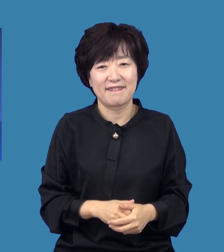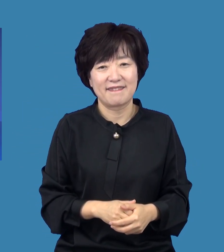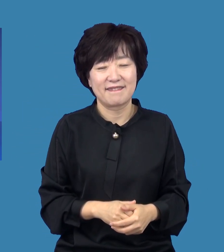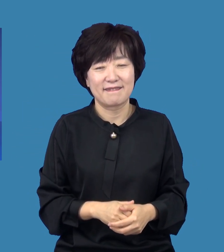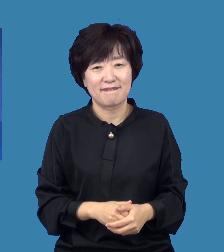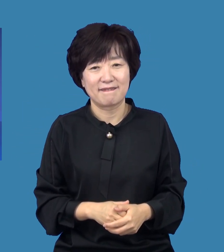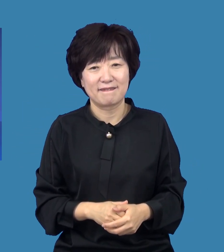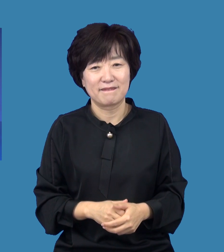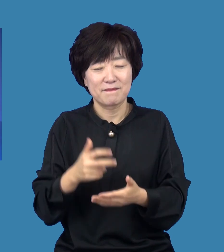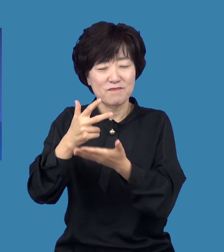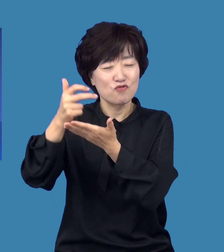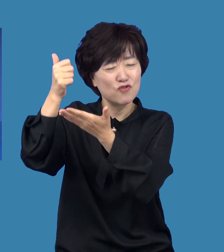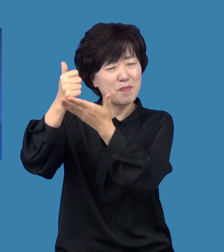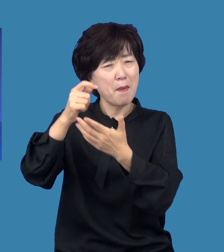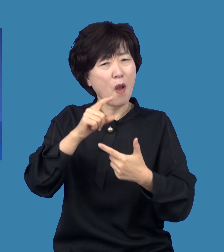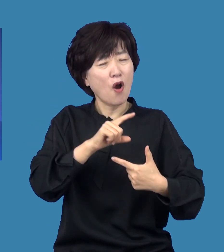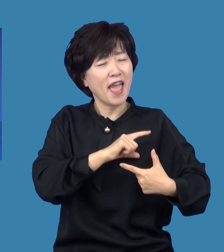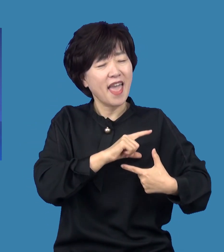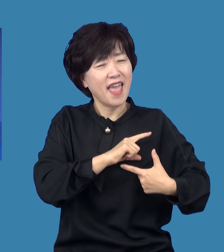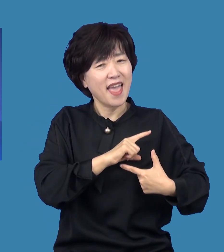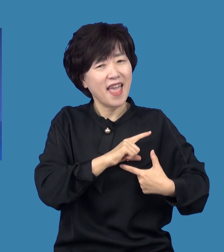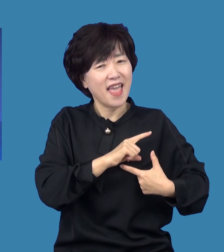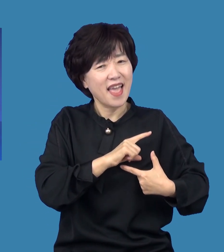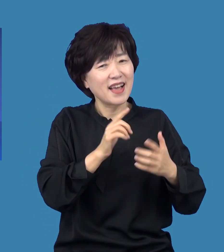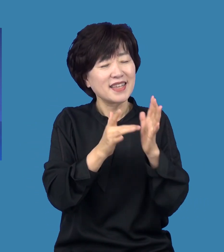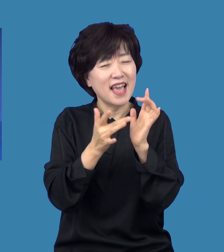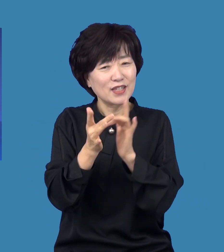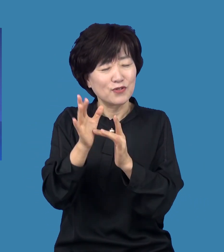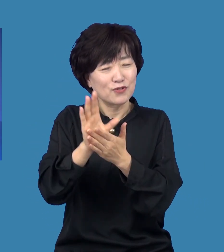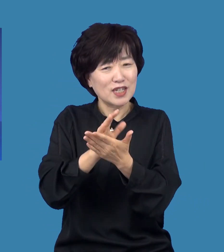주의 명예, 예수 그리스도의